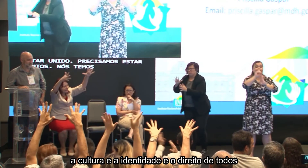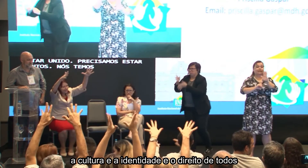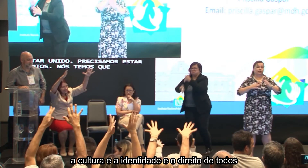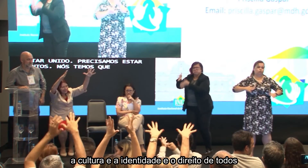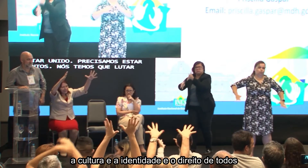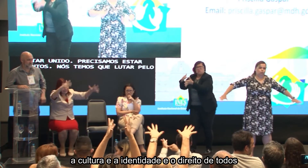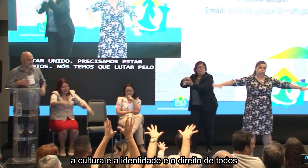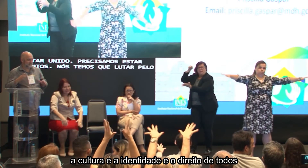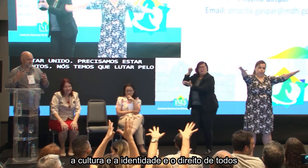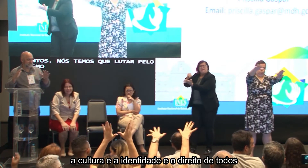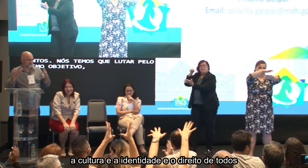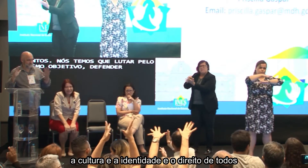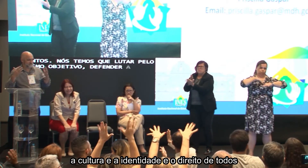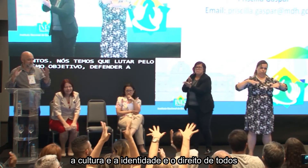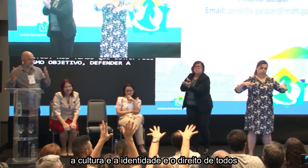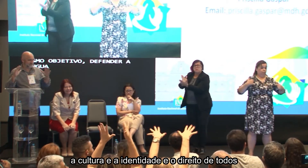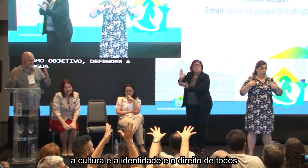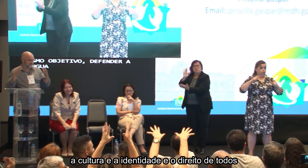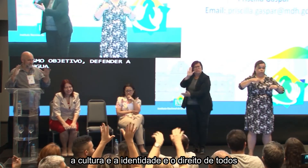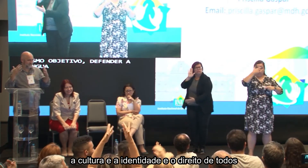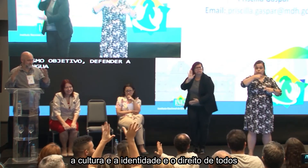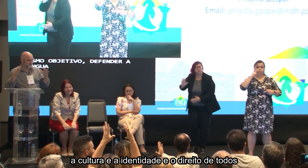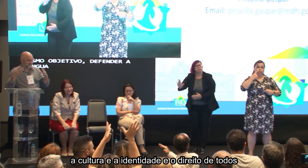e a identidade e o direito de todos.